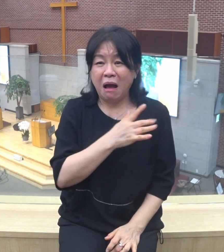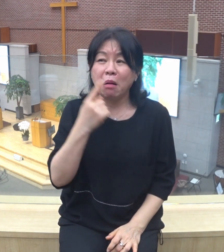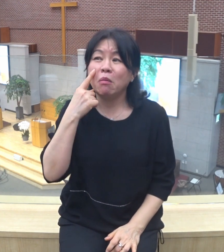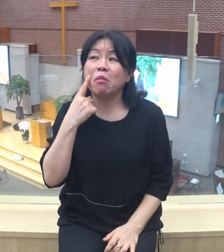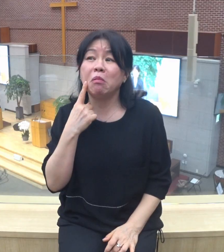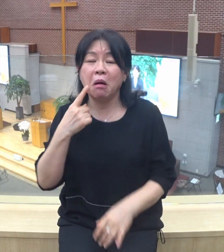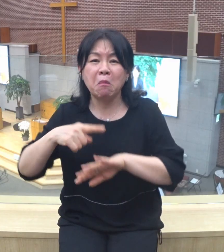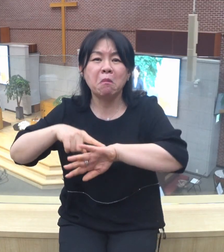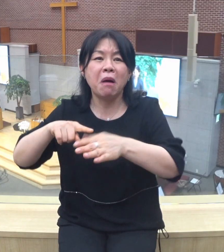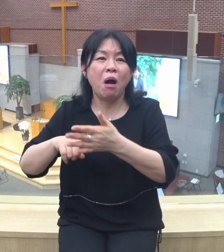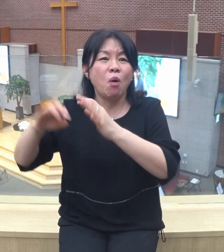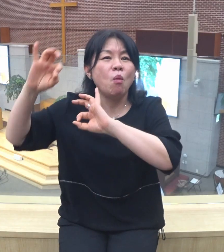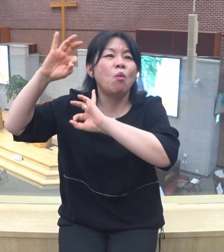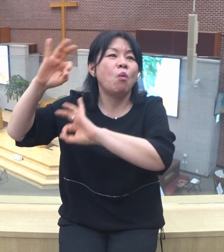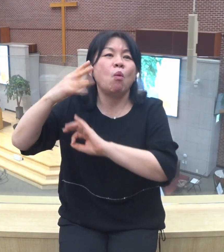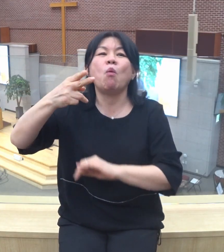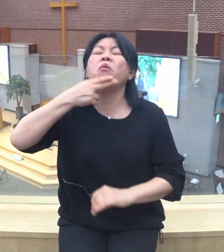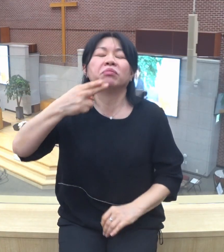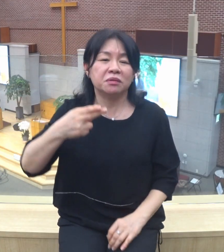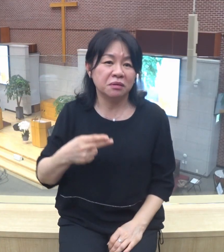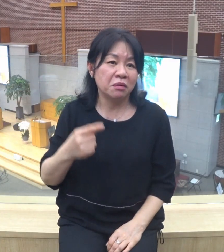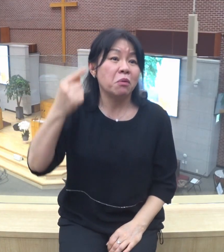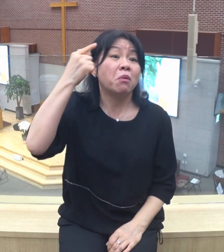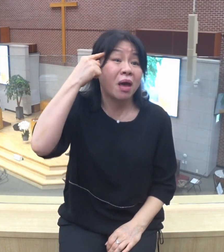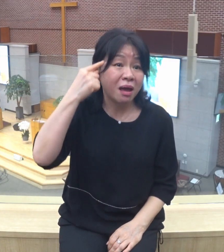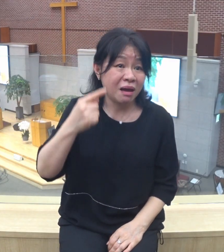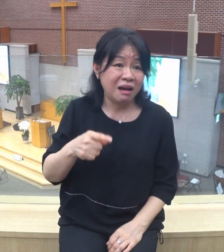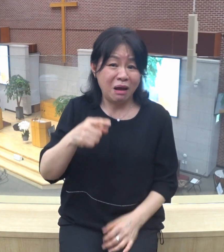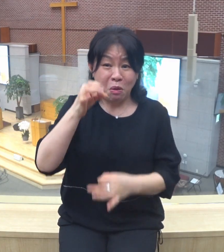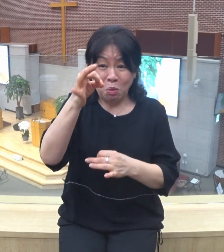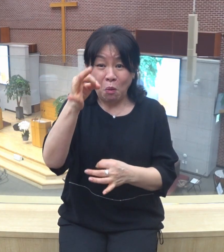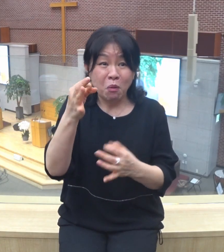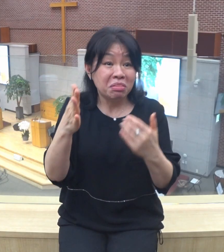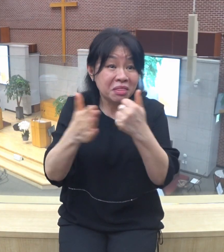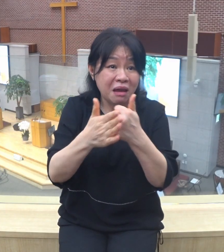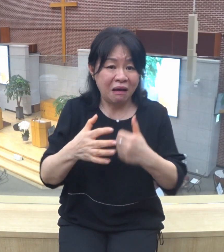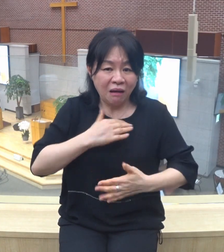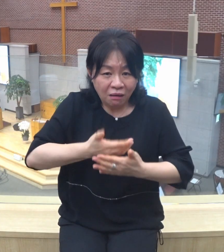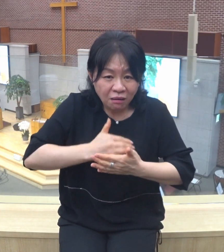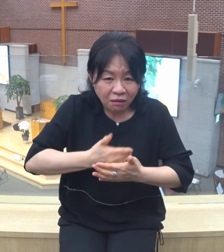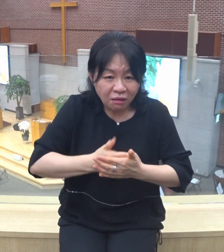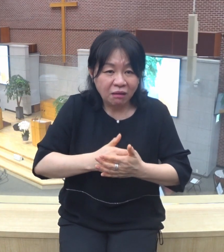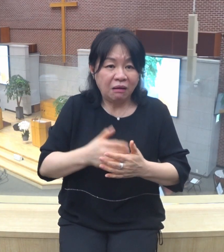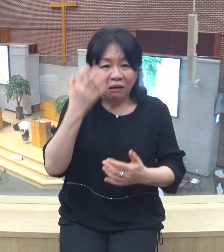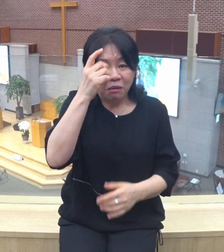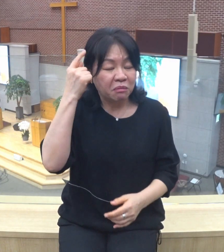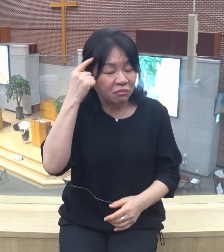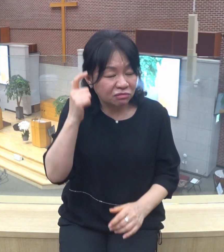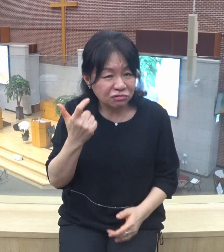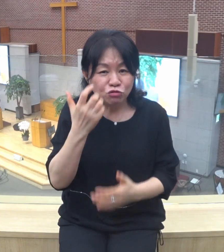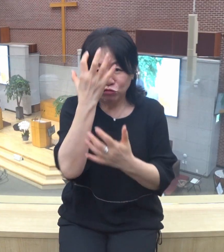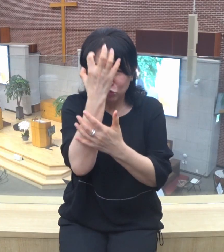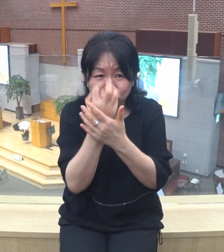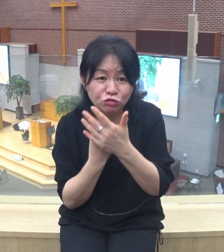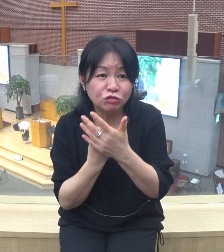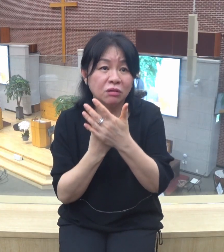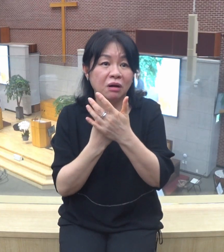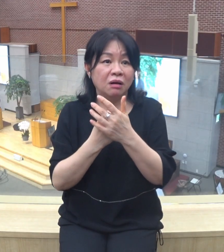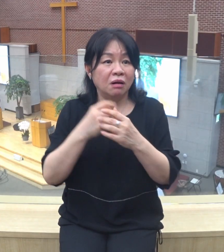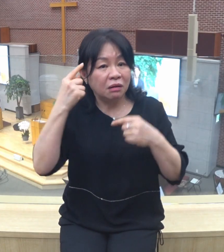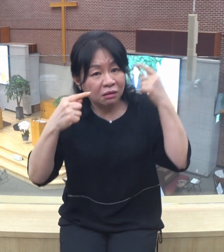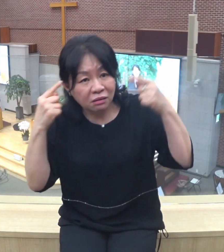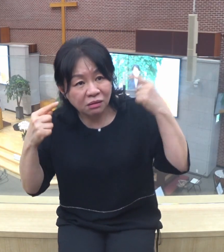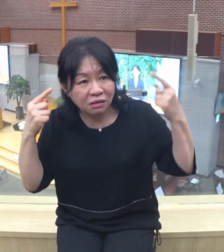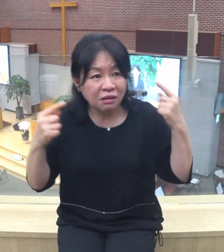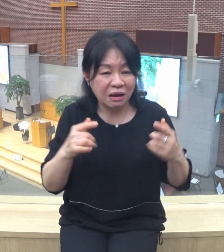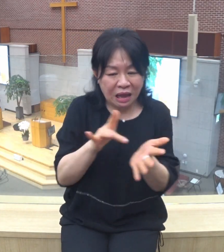얘기했습니다. 그 건강관리 차트에는 정신적인 문제들이 3-4줄씩 적혀있고 가볍게는 공황장애,